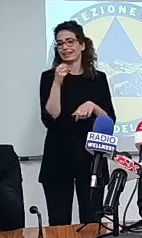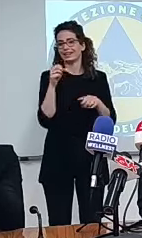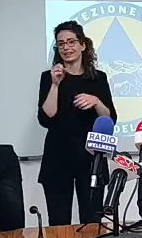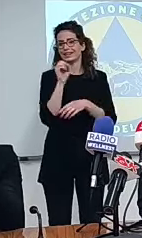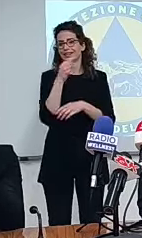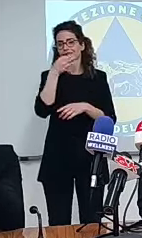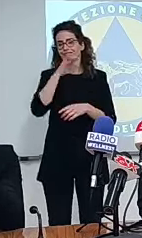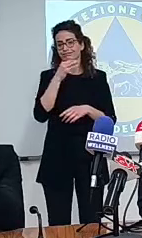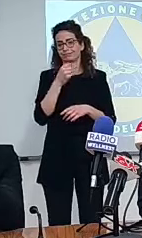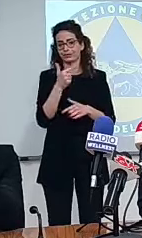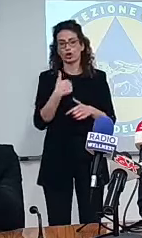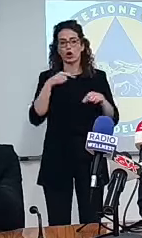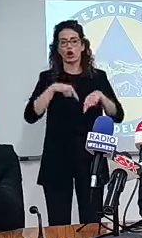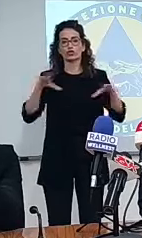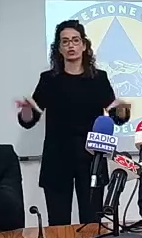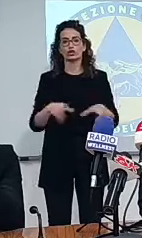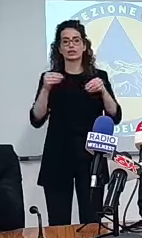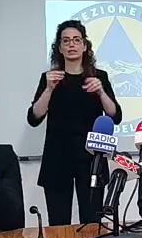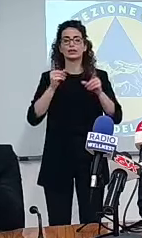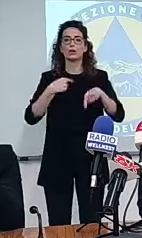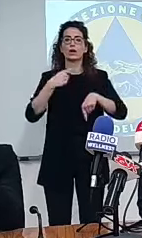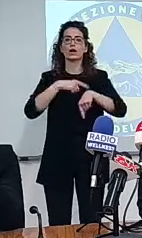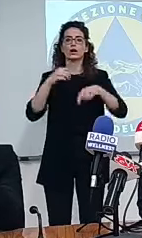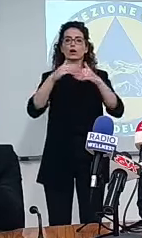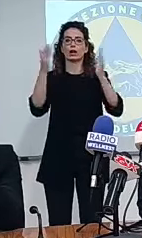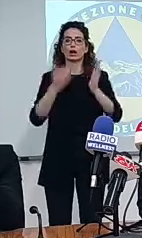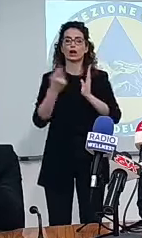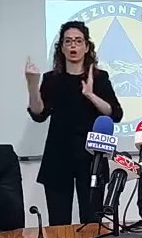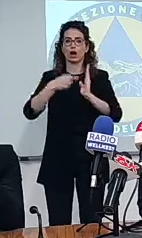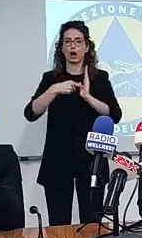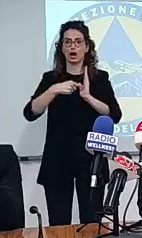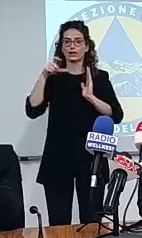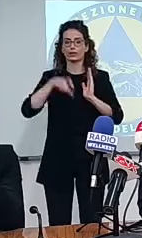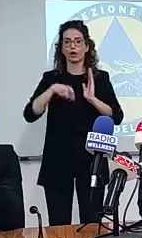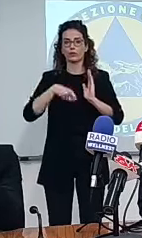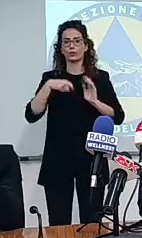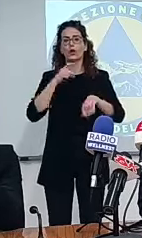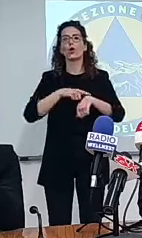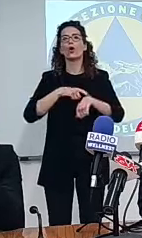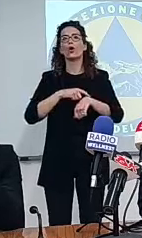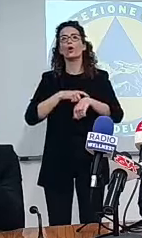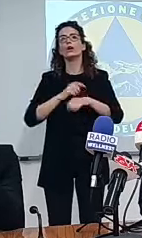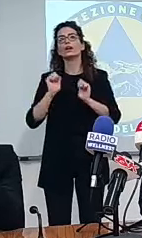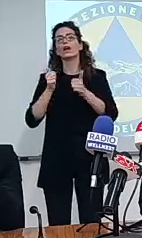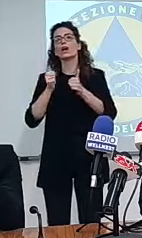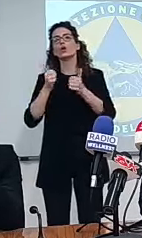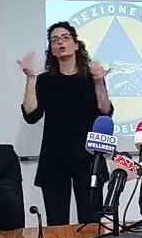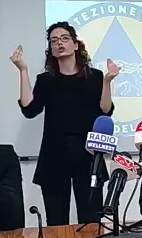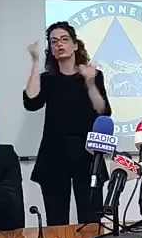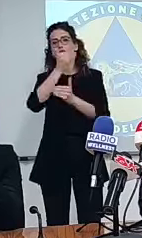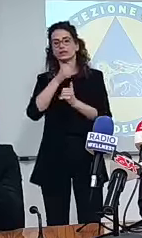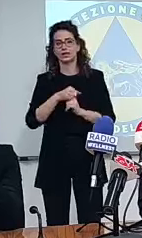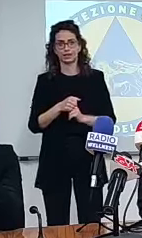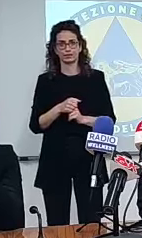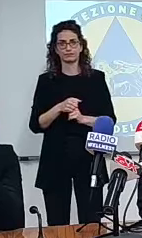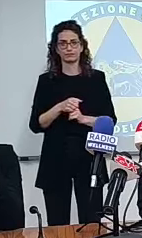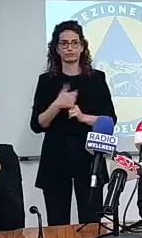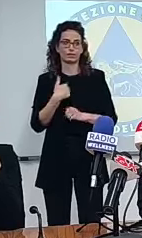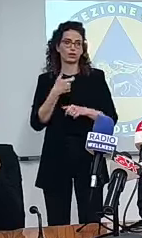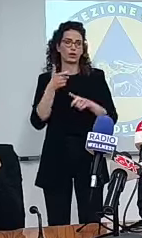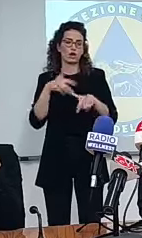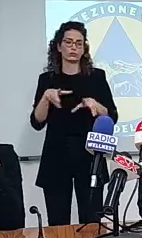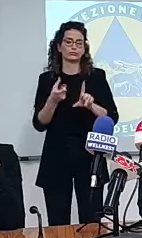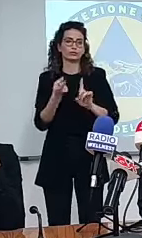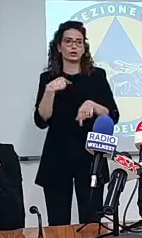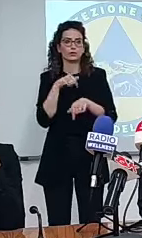oggi inizia il coprifuoco dalle ore 23, ne approfitto perché poi voi siete stati la nostra cassa di risonanza in tutti